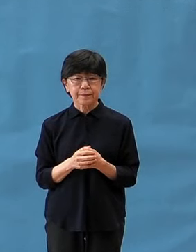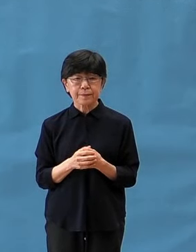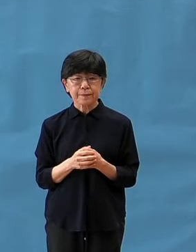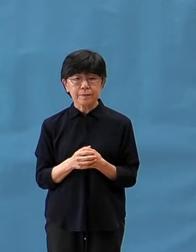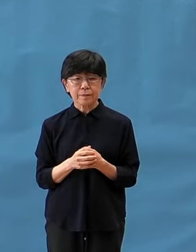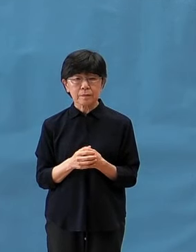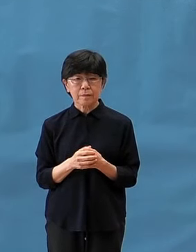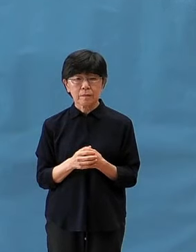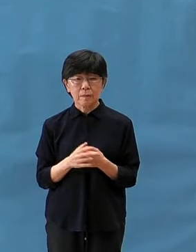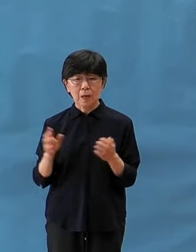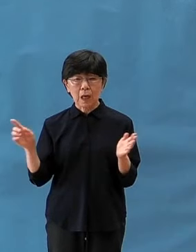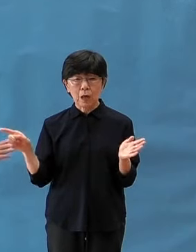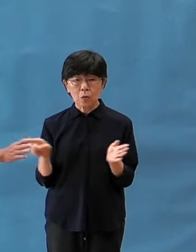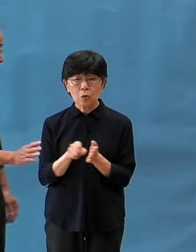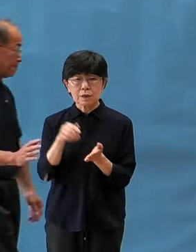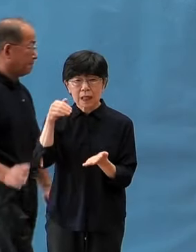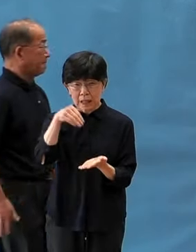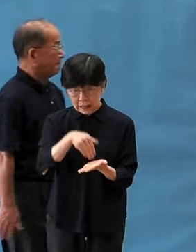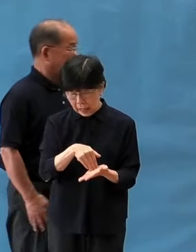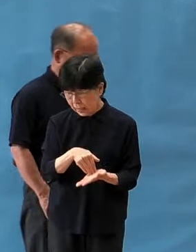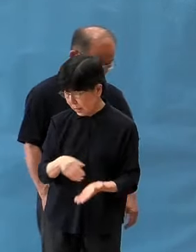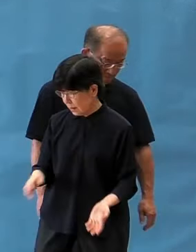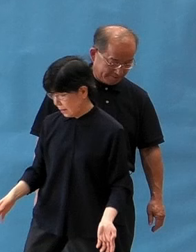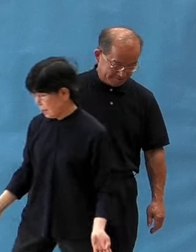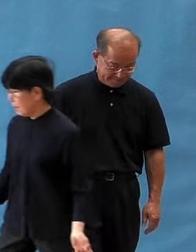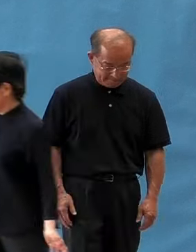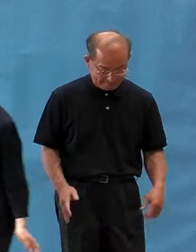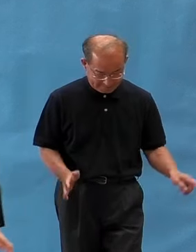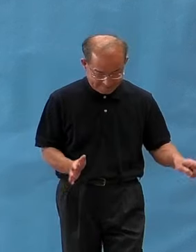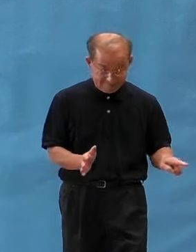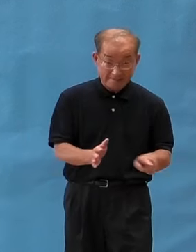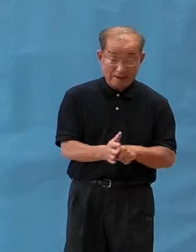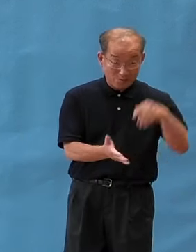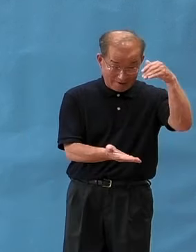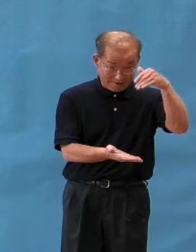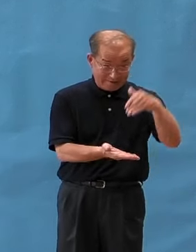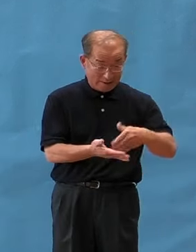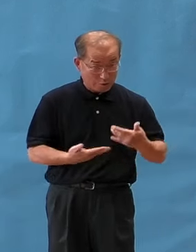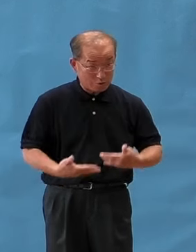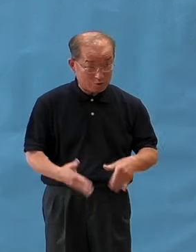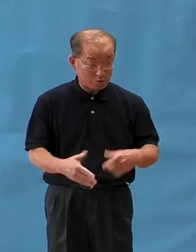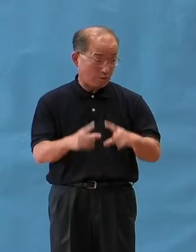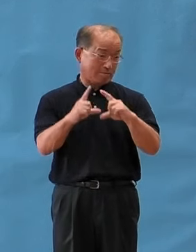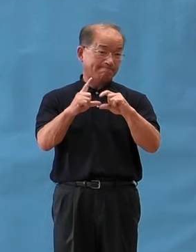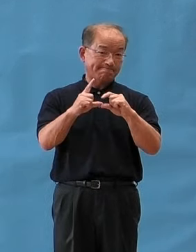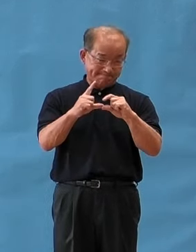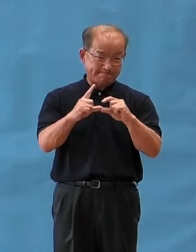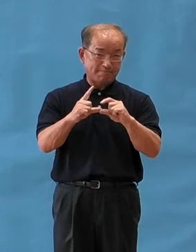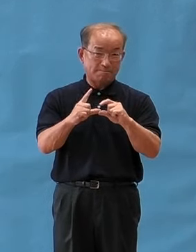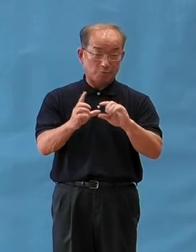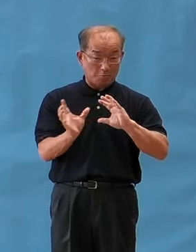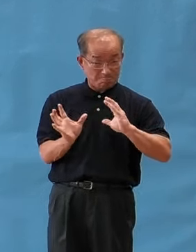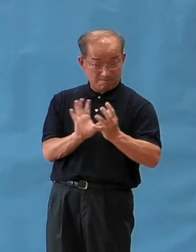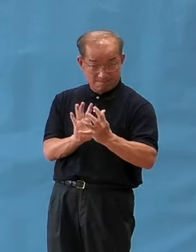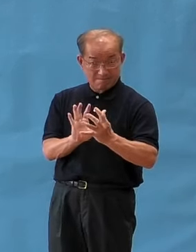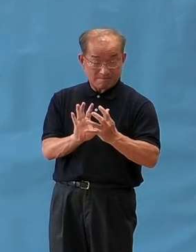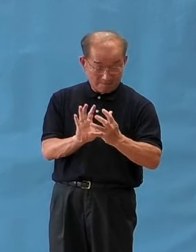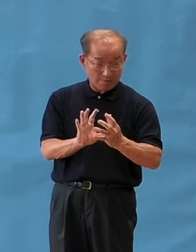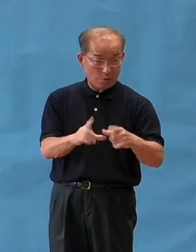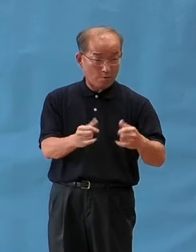だから過去最低の出生率ですよ。で過去最低の出生数で、それを反転を目指して国民の反発を受けなが